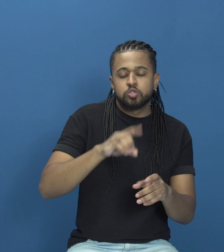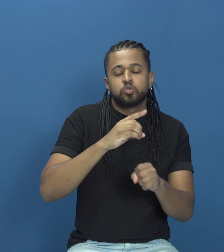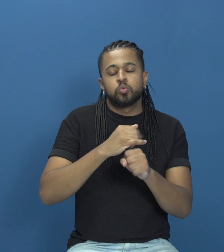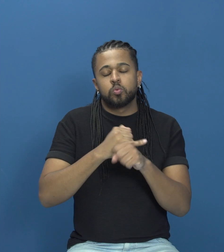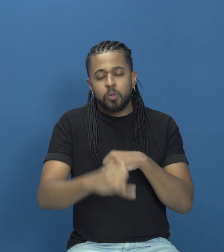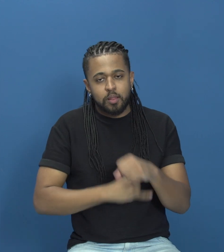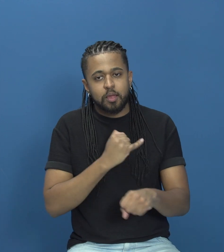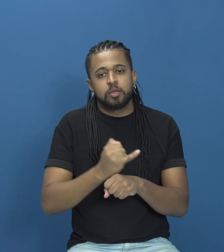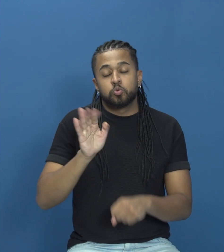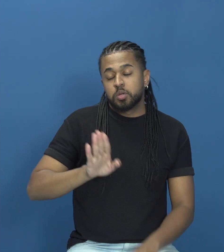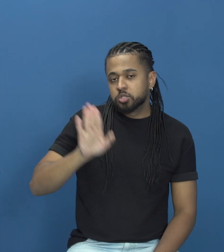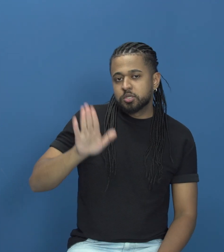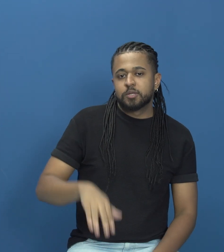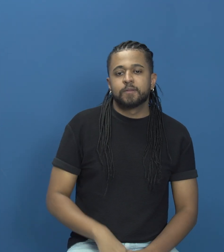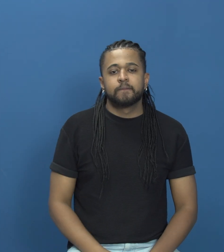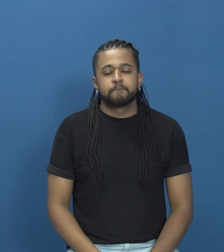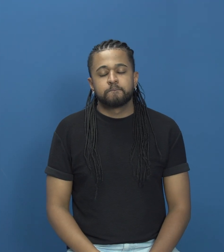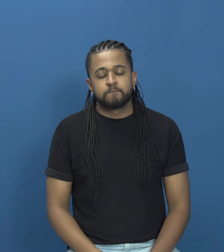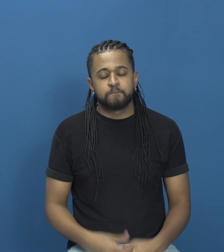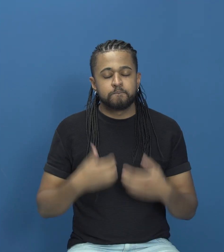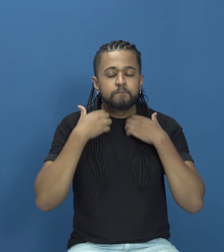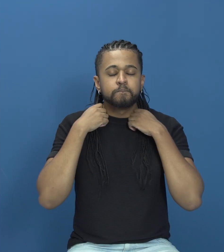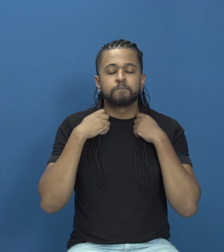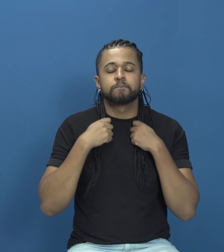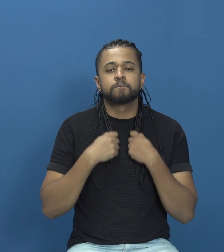do candidato/candidata. E